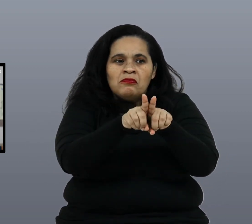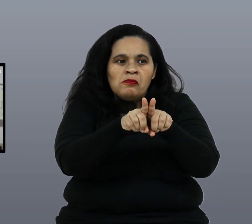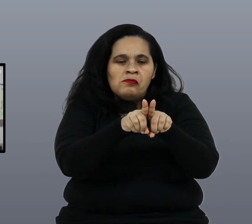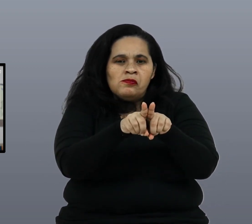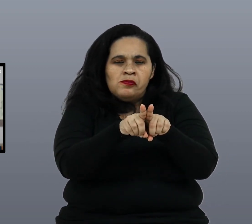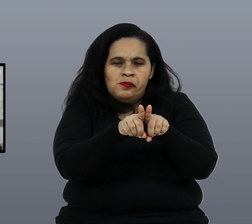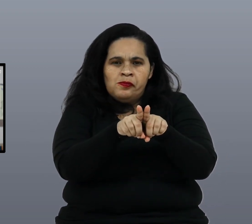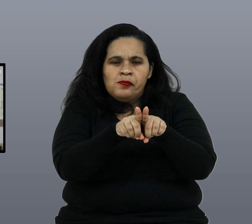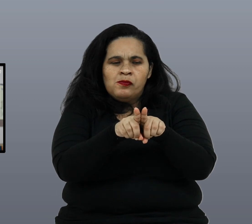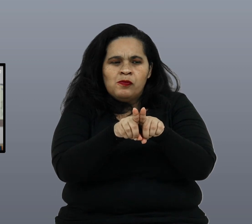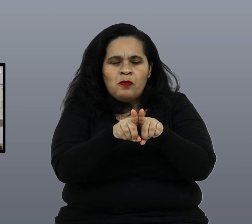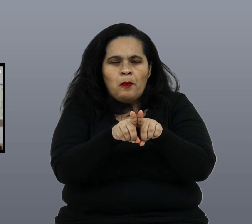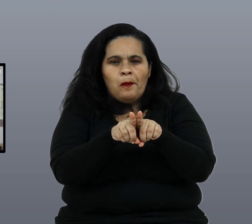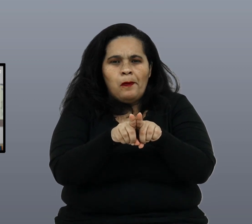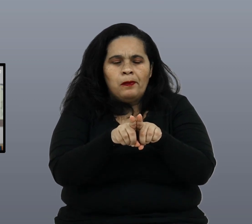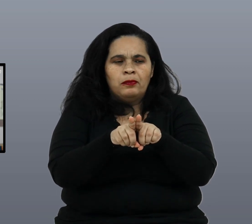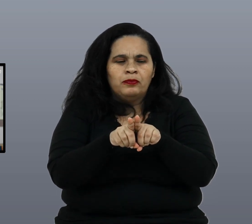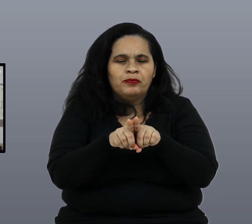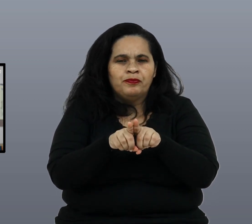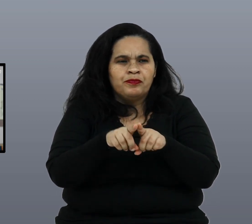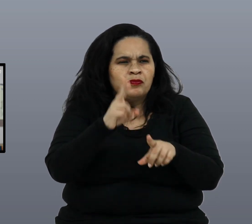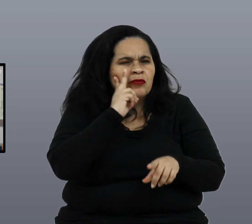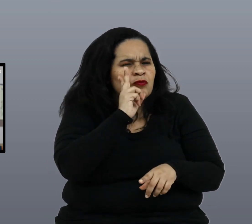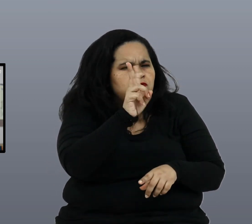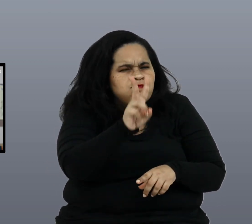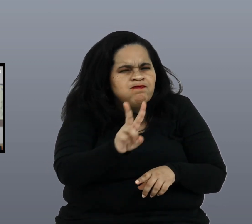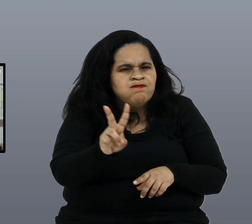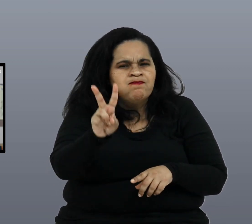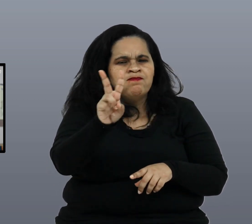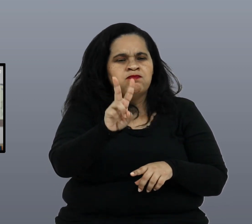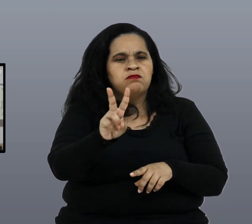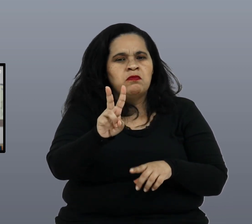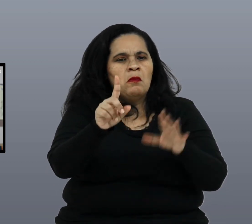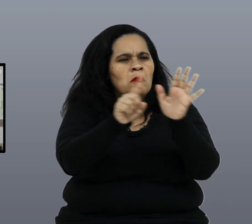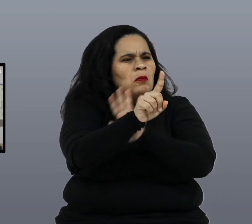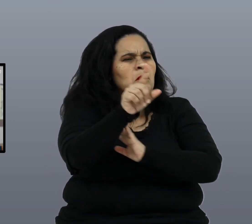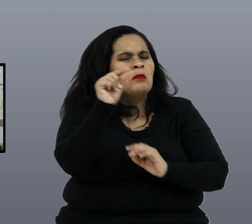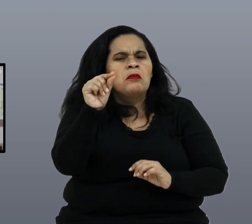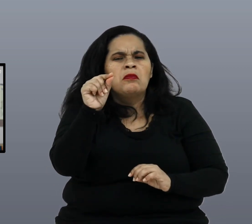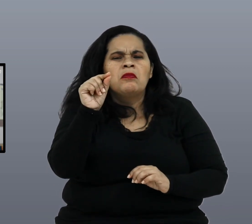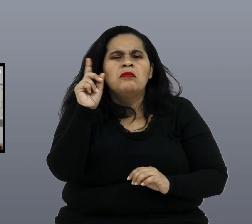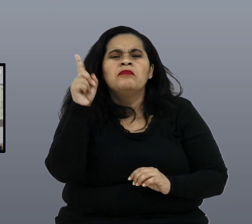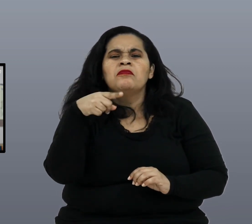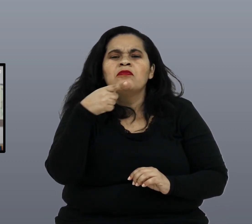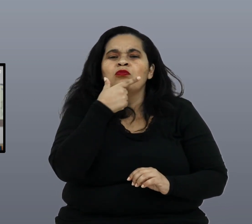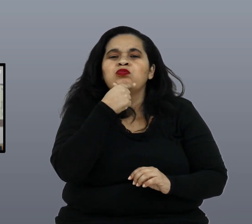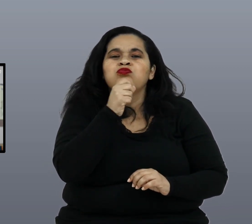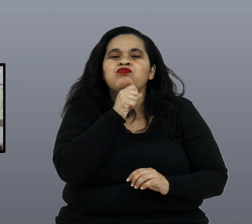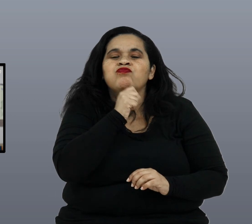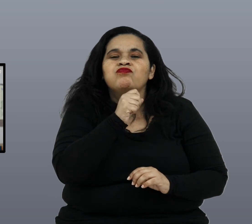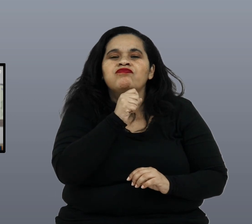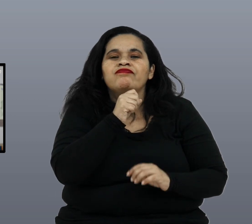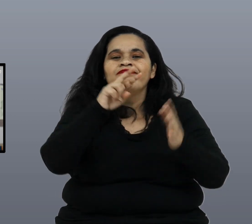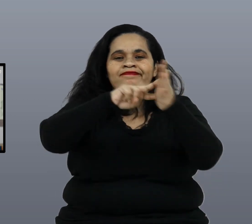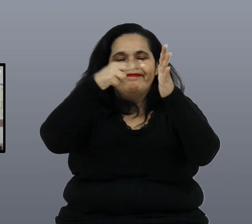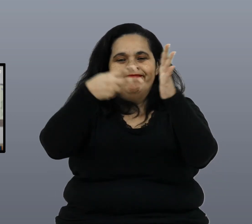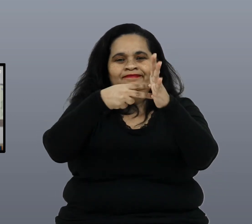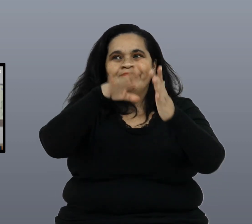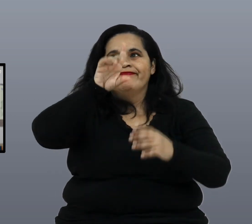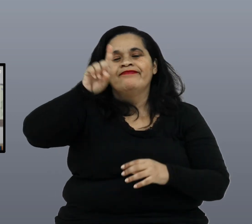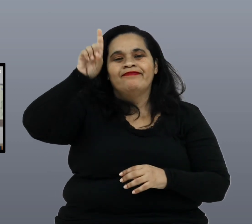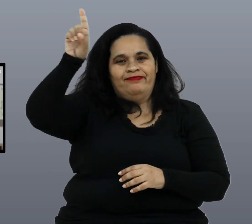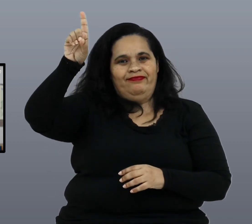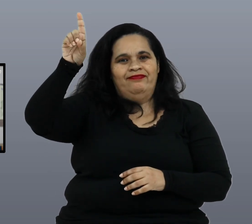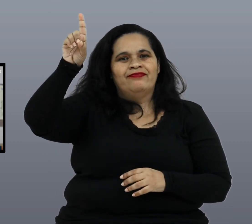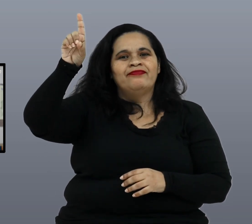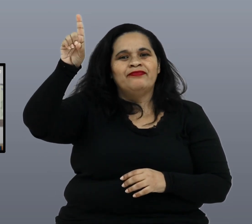desesperadoras, vê aqui, quem é esse ancião? Obviamente o ancião aqui é Deus, o próprio Deus,